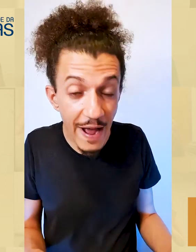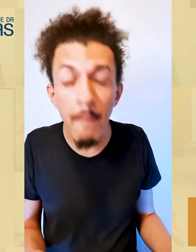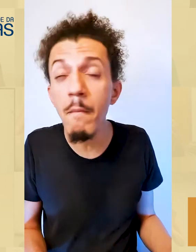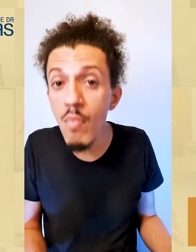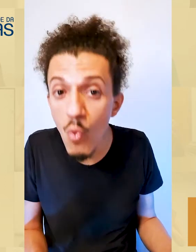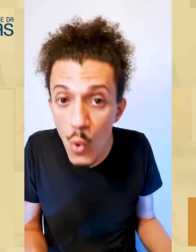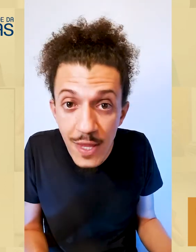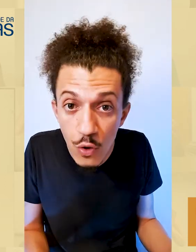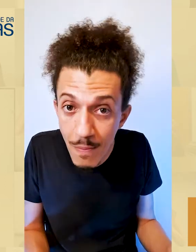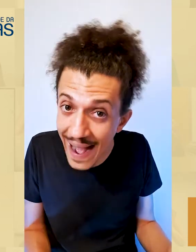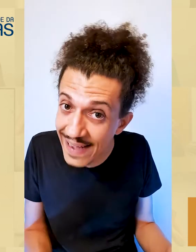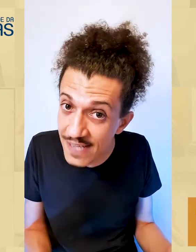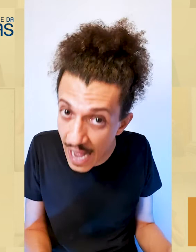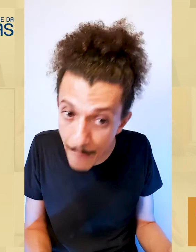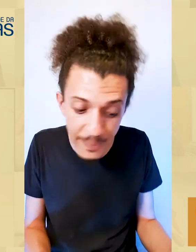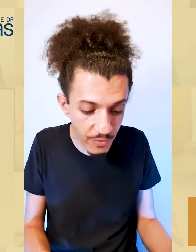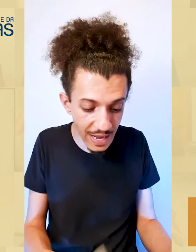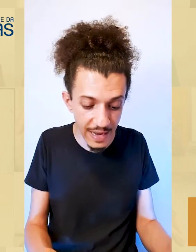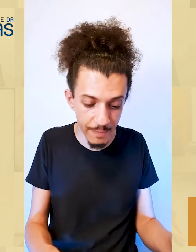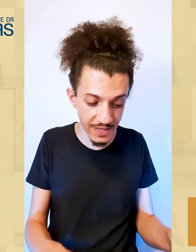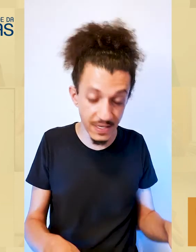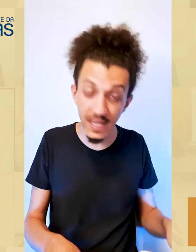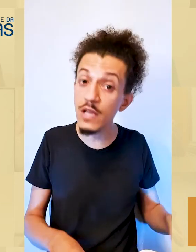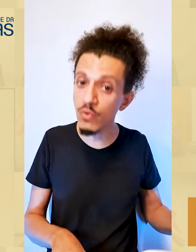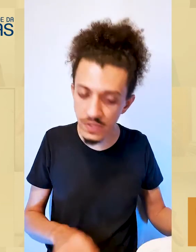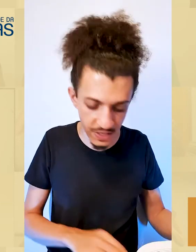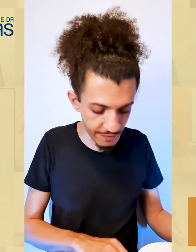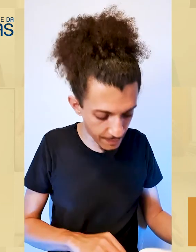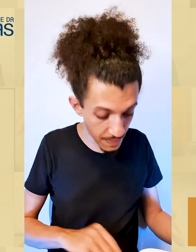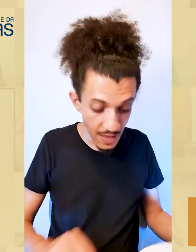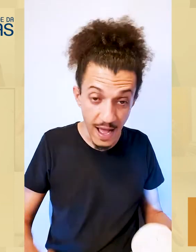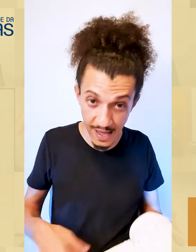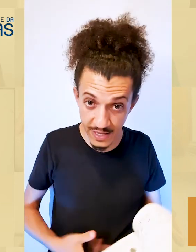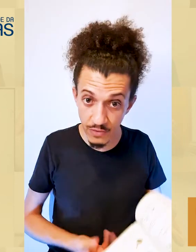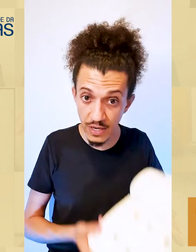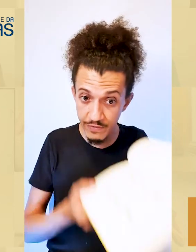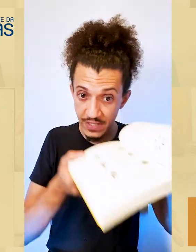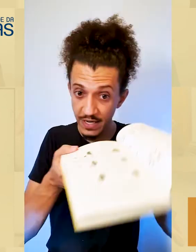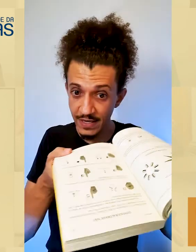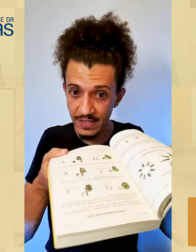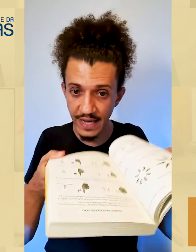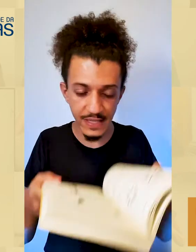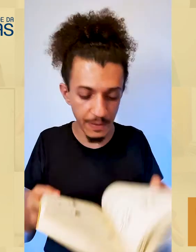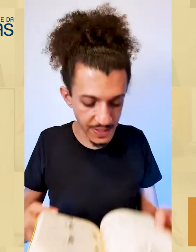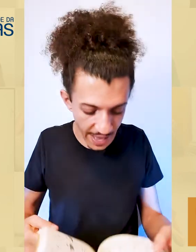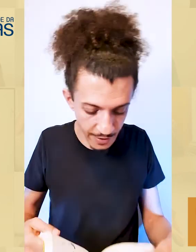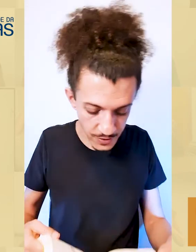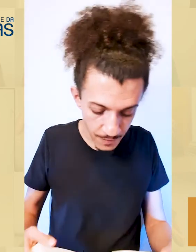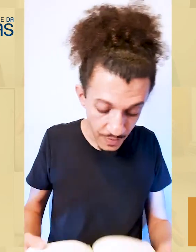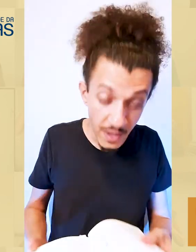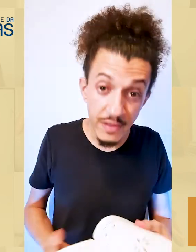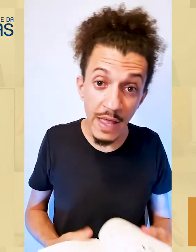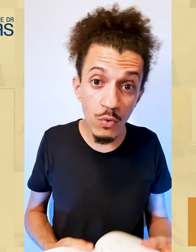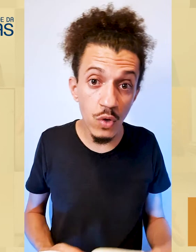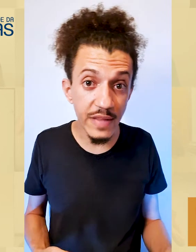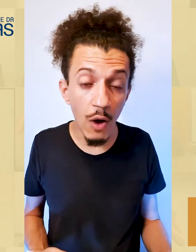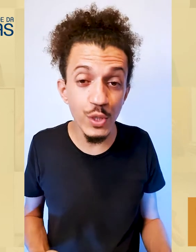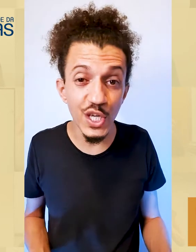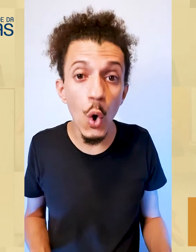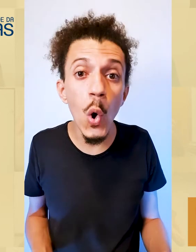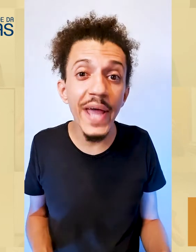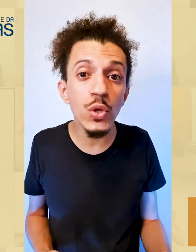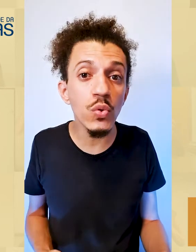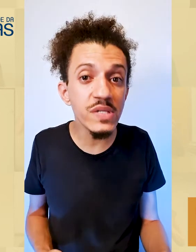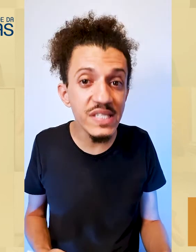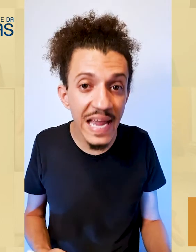vai se desenvolver muito mais rápido na Libras. Inclusive, aqui no livro Escrita de Sinais Sem Mistérios, tem um total